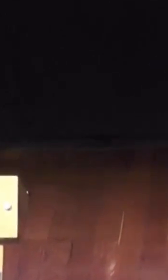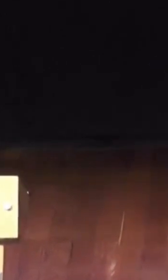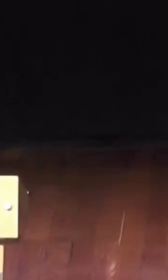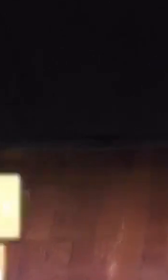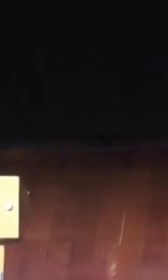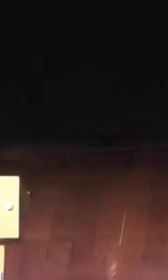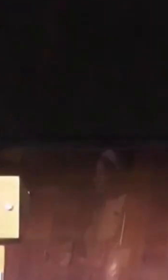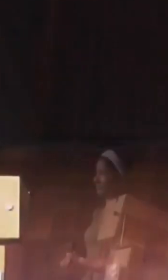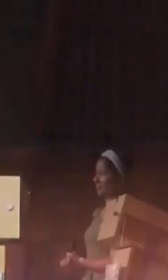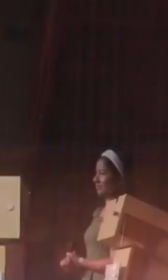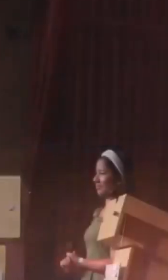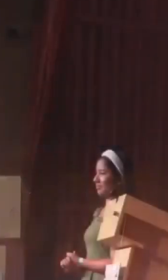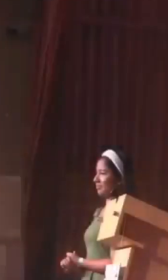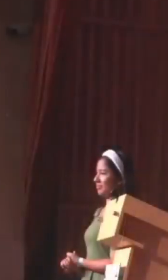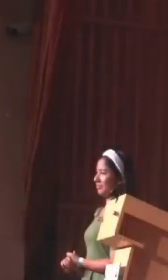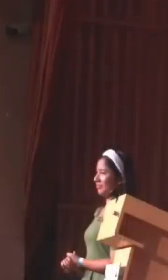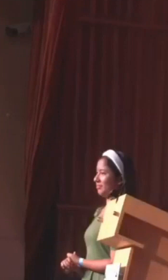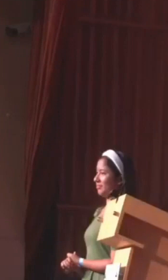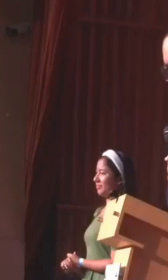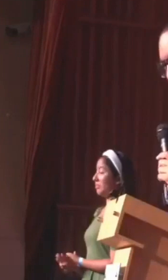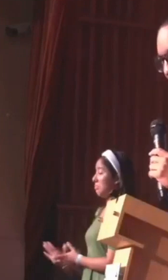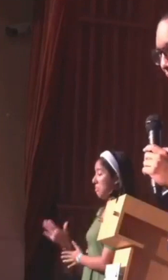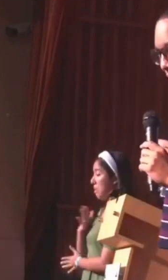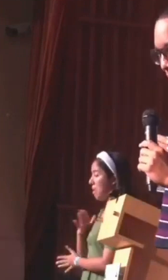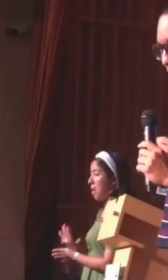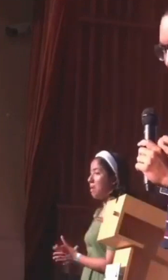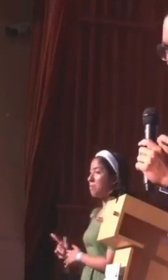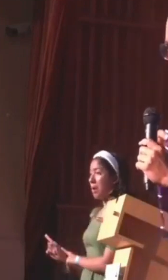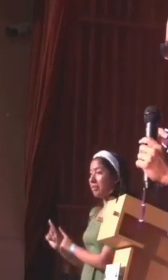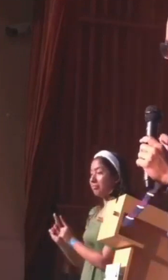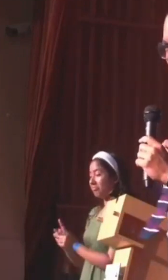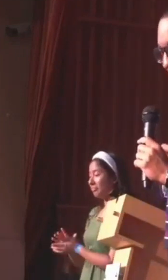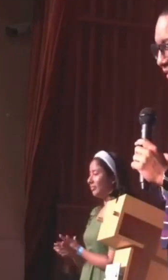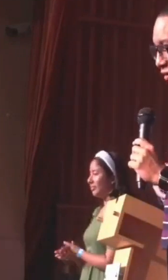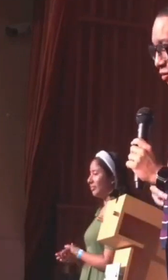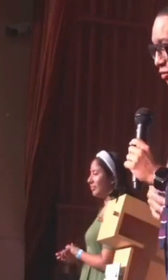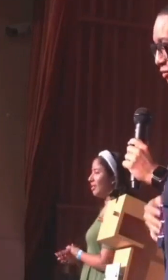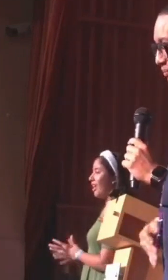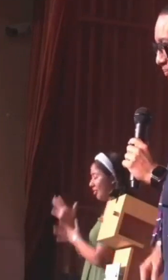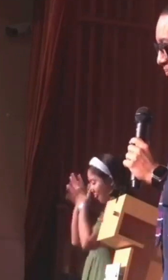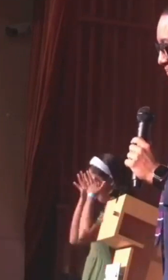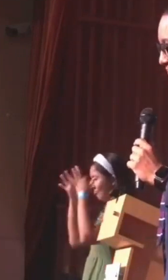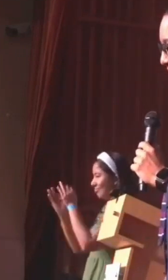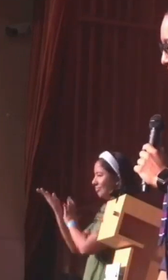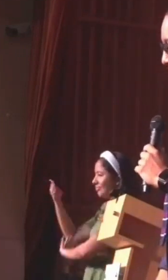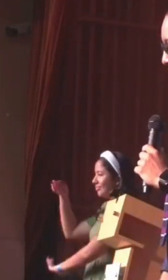Es la compañera de mis viajes. Va conmigo para Israel. Vale la pena creer en Dios.